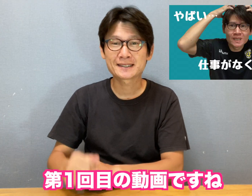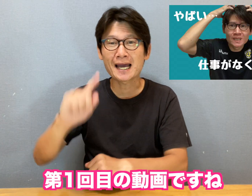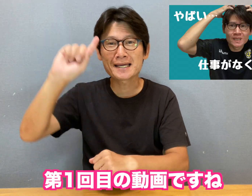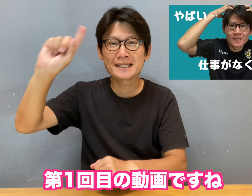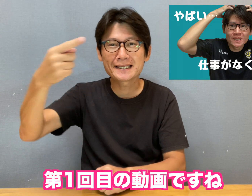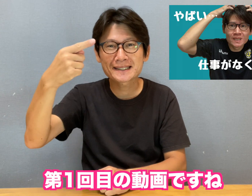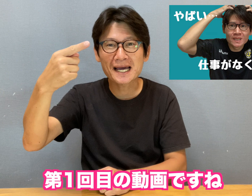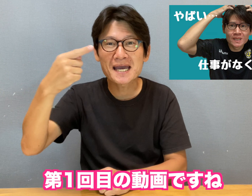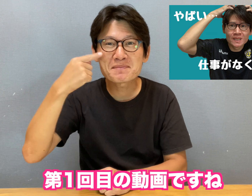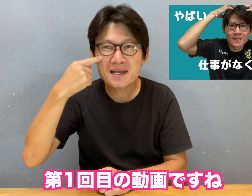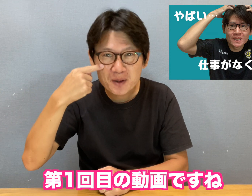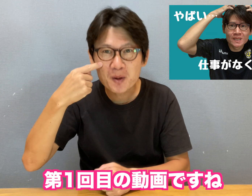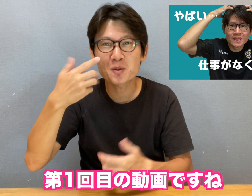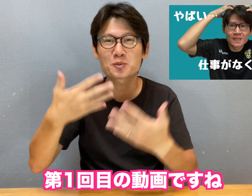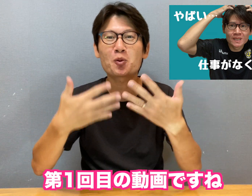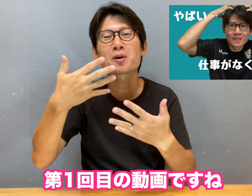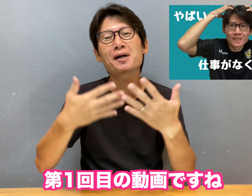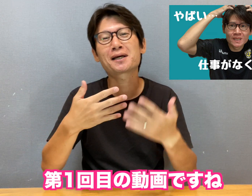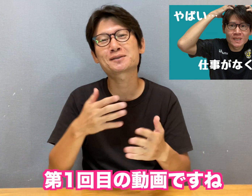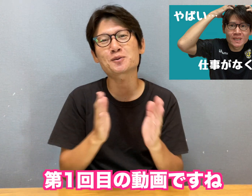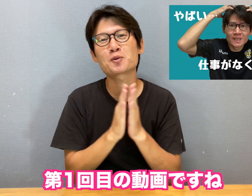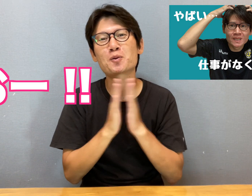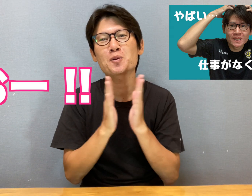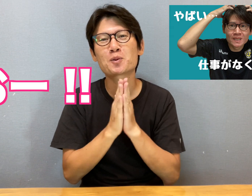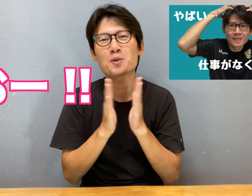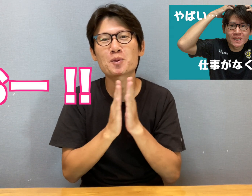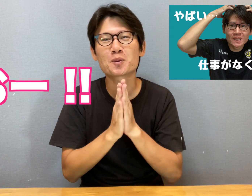第1回目の動画です。お